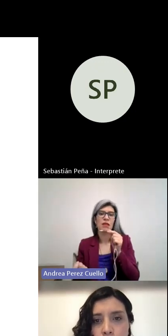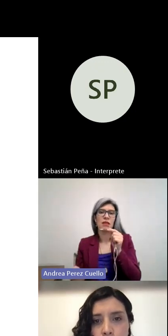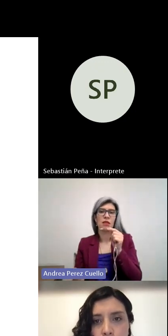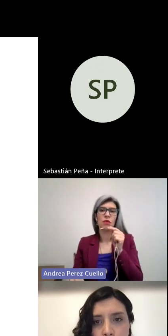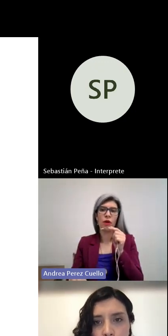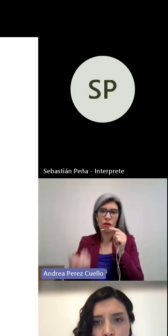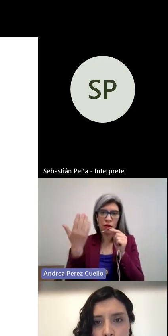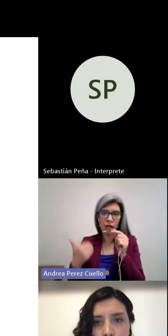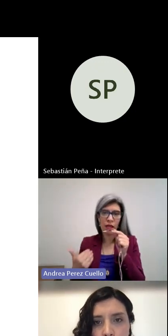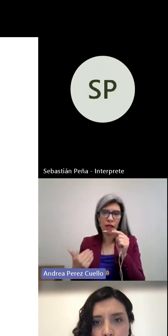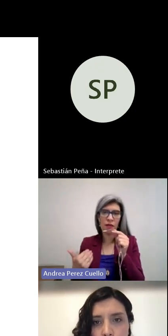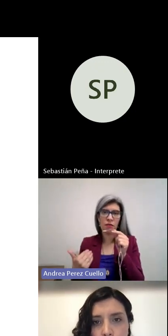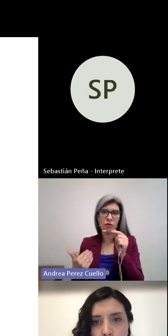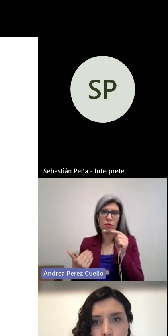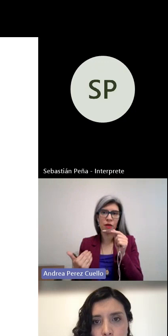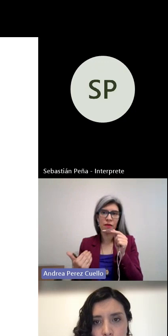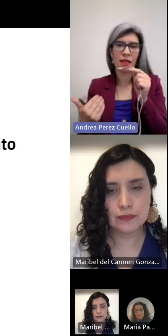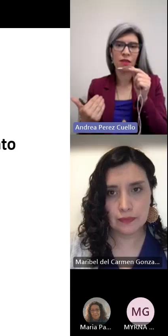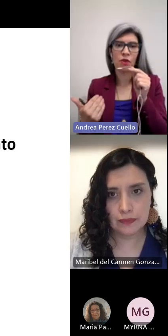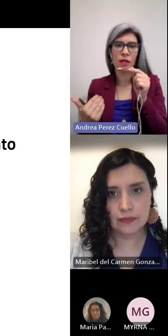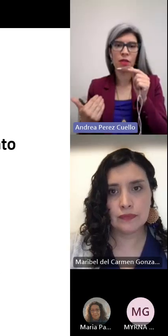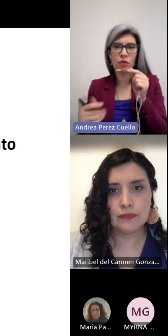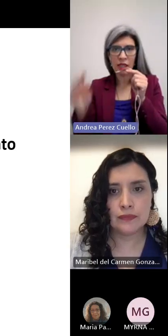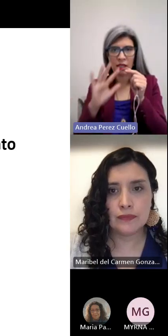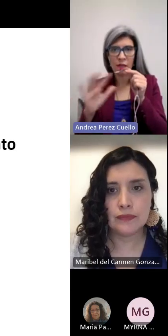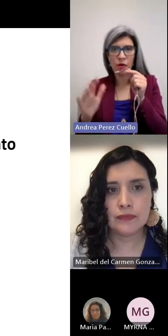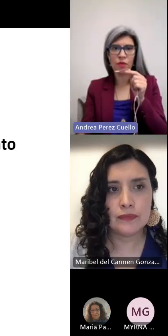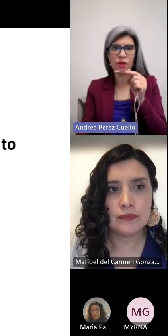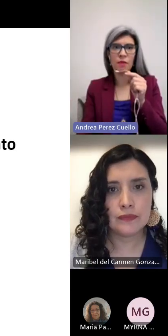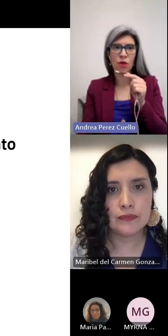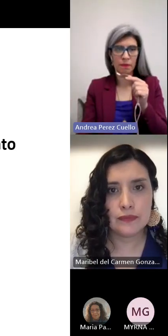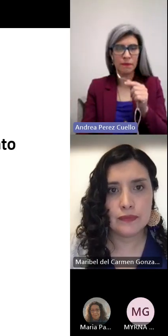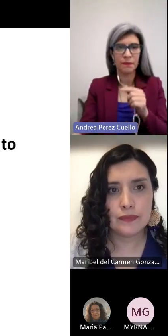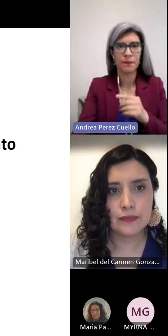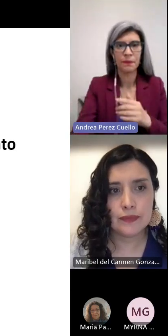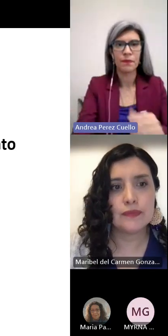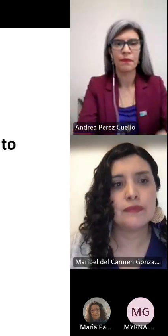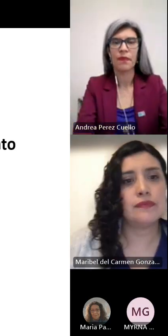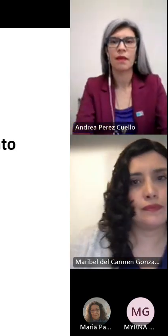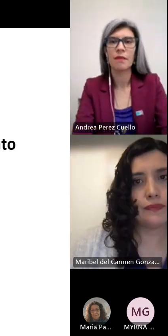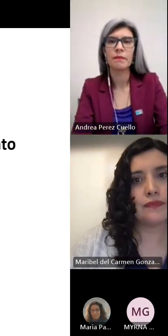Y luego vuelves a retomar tú si es que te podemos ver mejor.